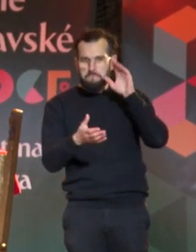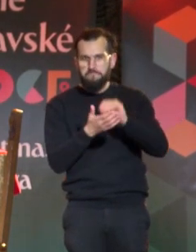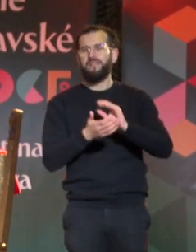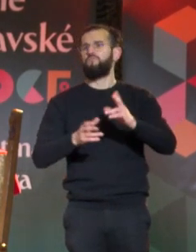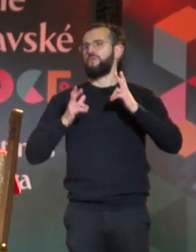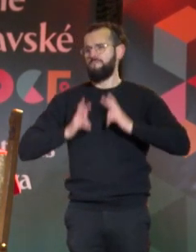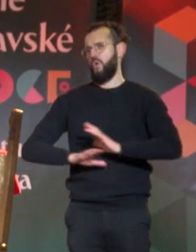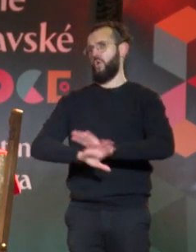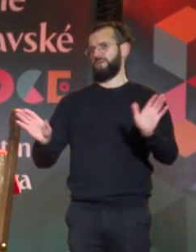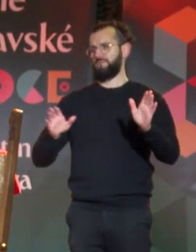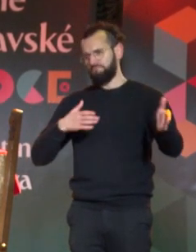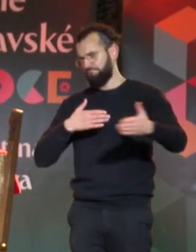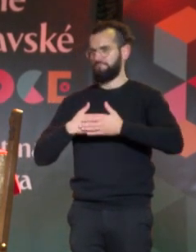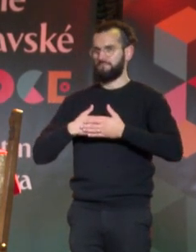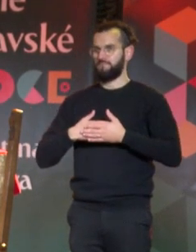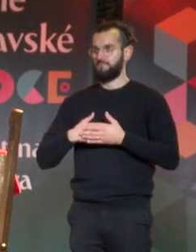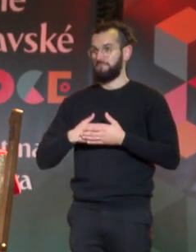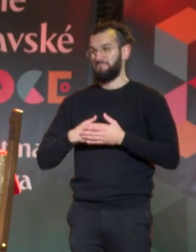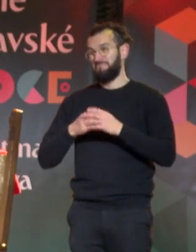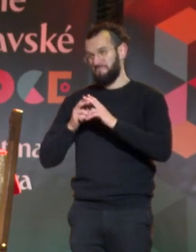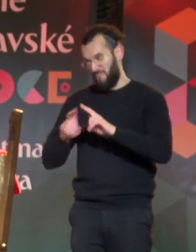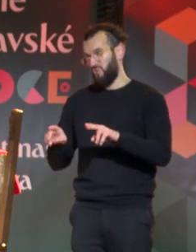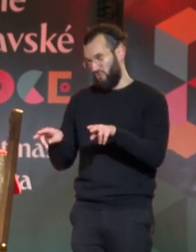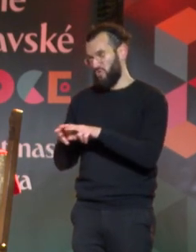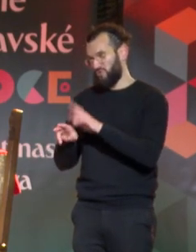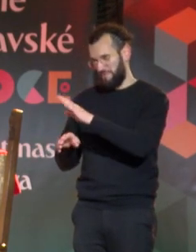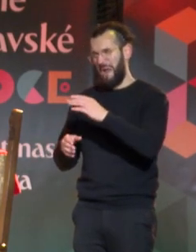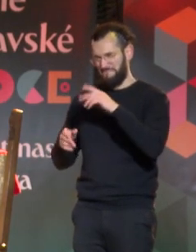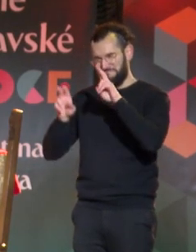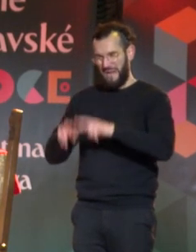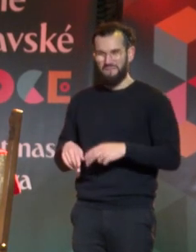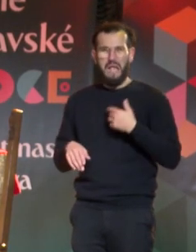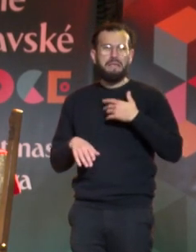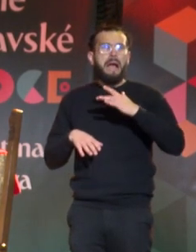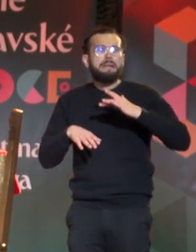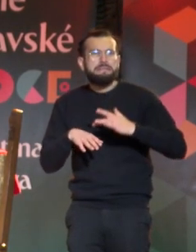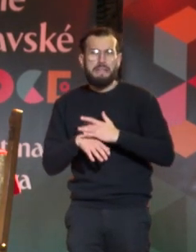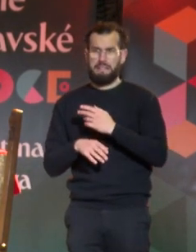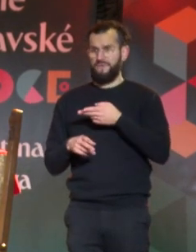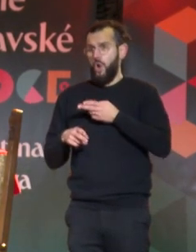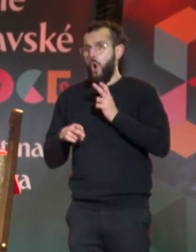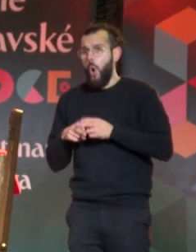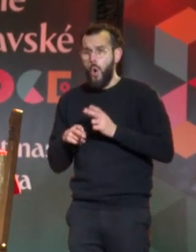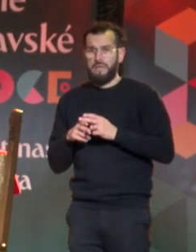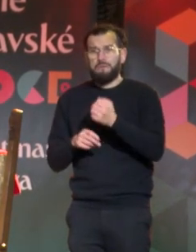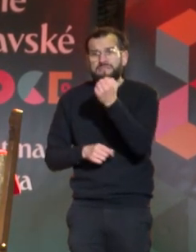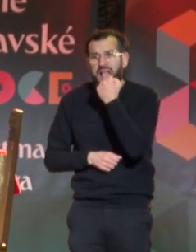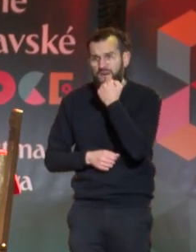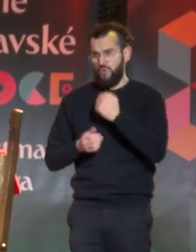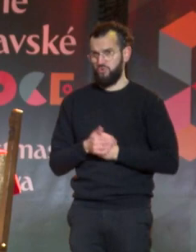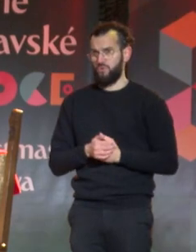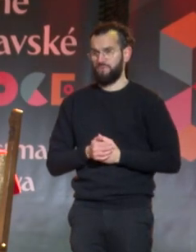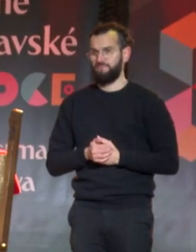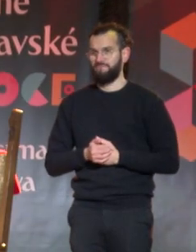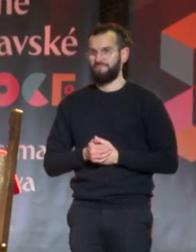pokoj. Možno majú naši pravdu, som veľmi krehký a citlivý a chorý. A na to